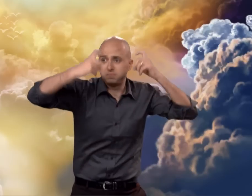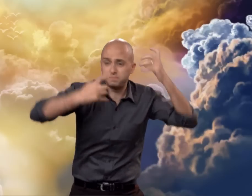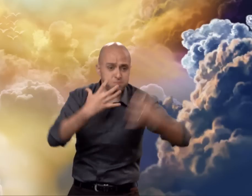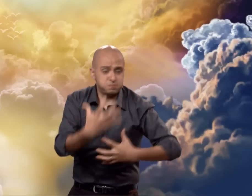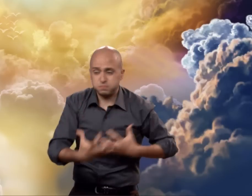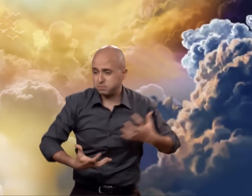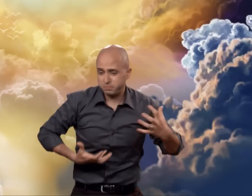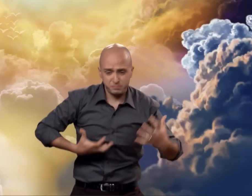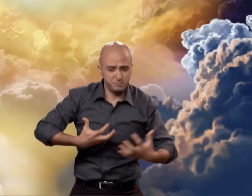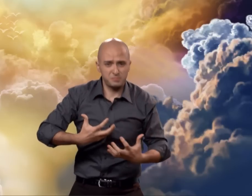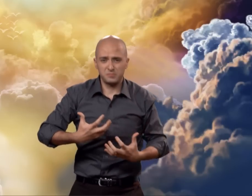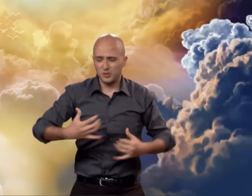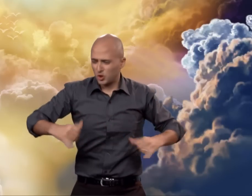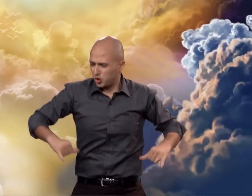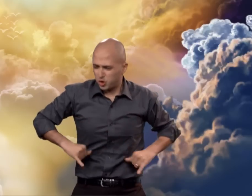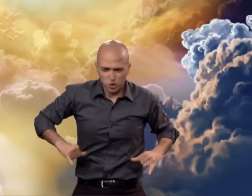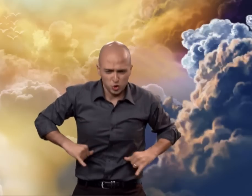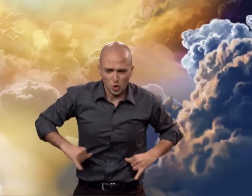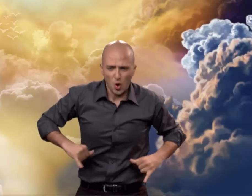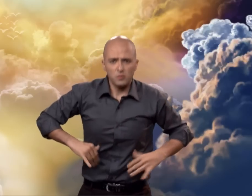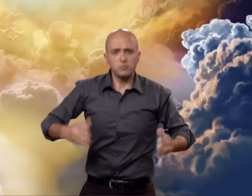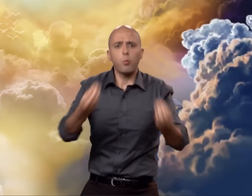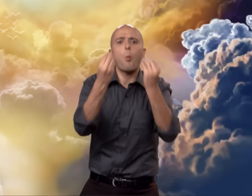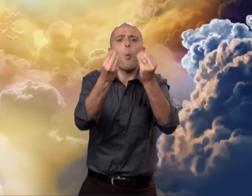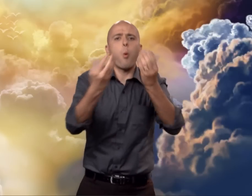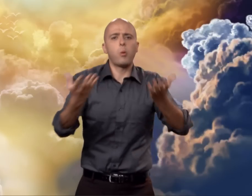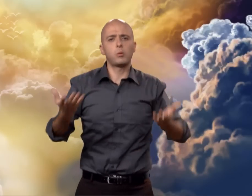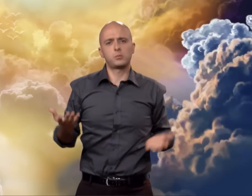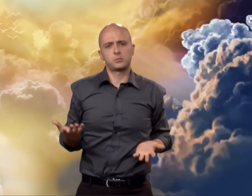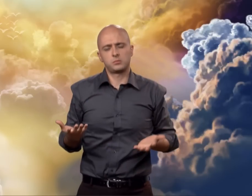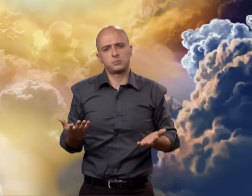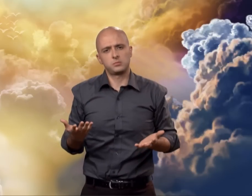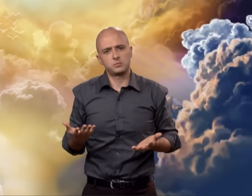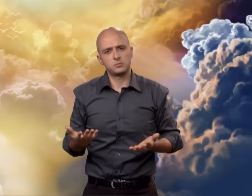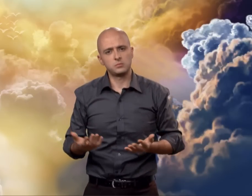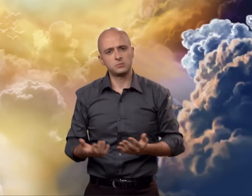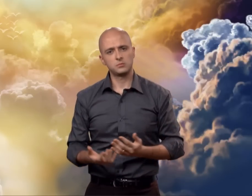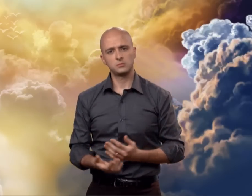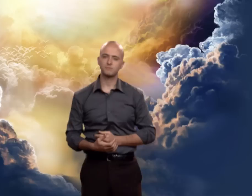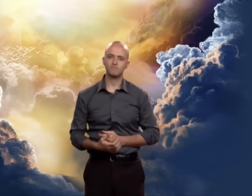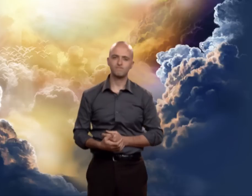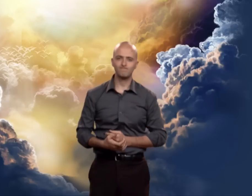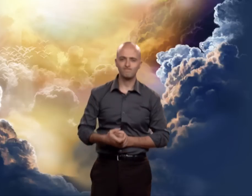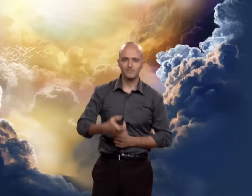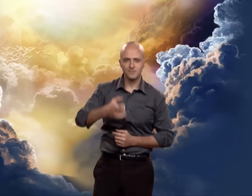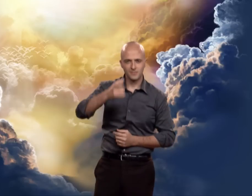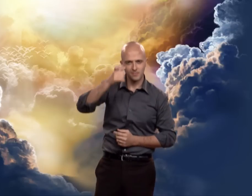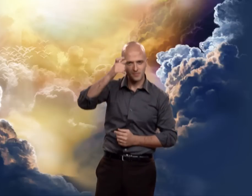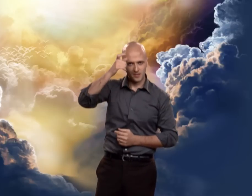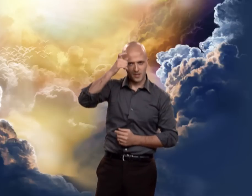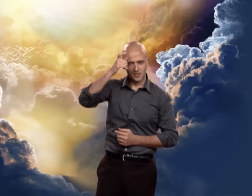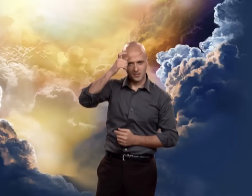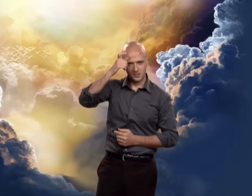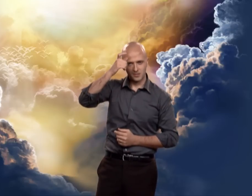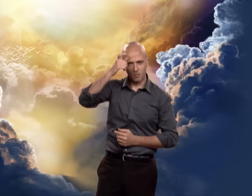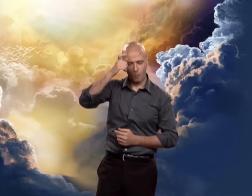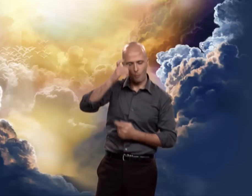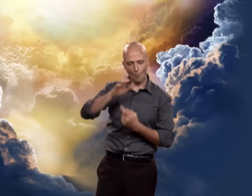Éden. Certamente não morrereis, porque Deus sabe que no dia em que dele comerdes, se abrirão os vossos olhos